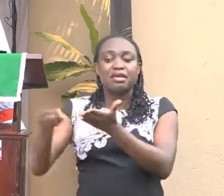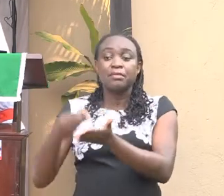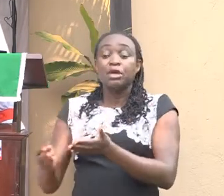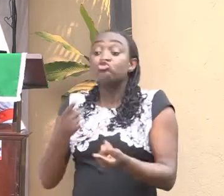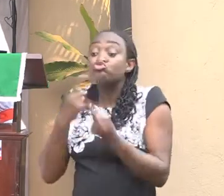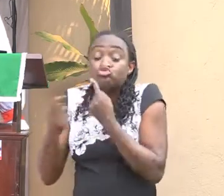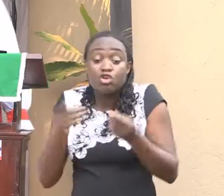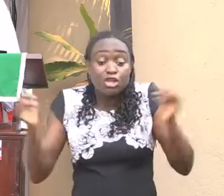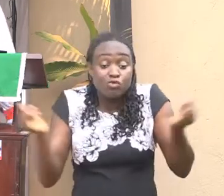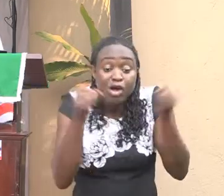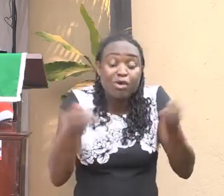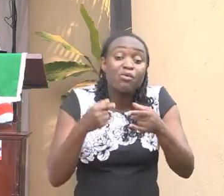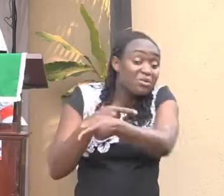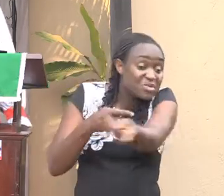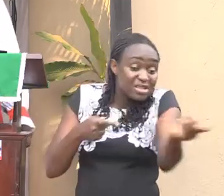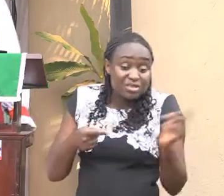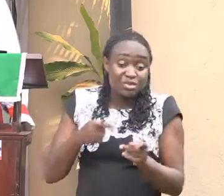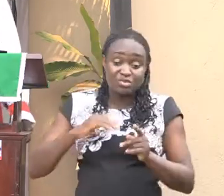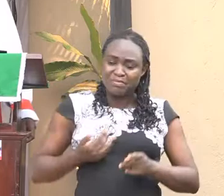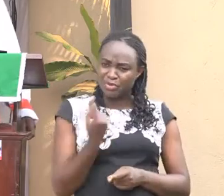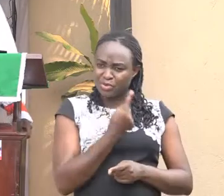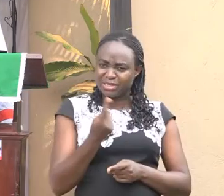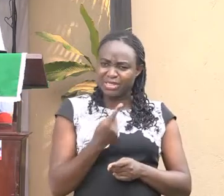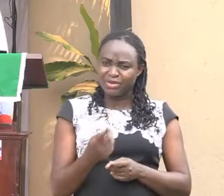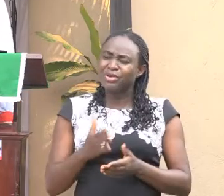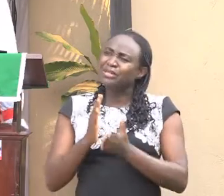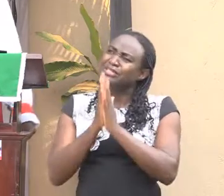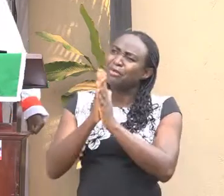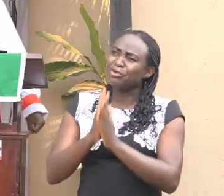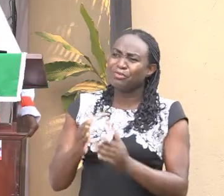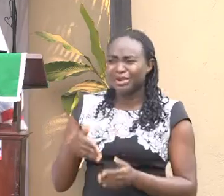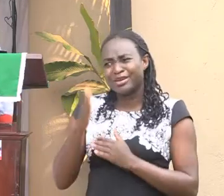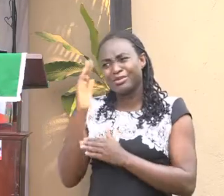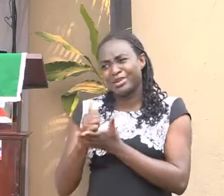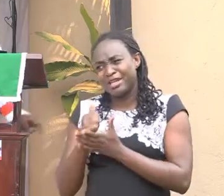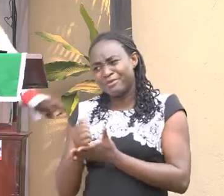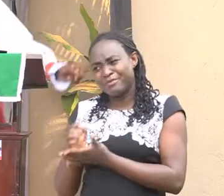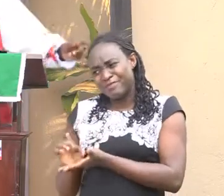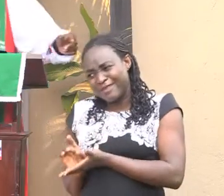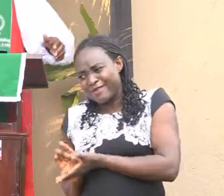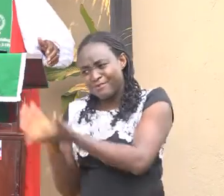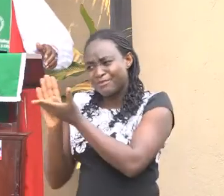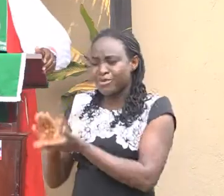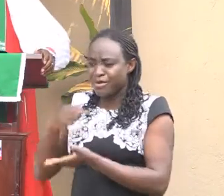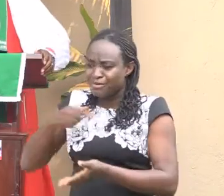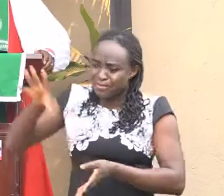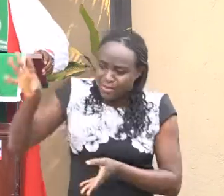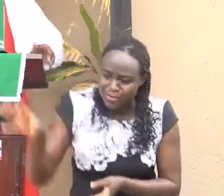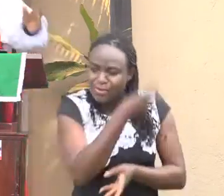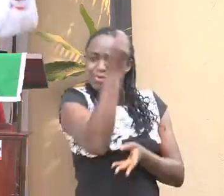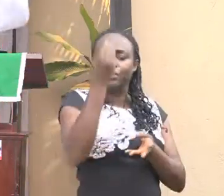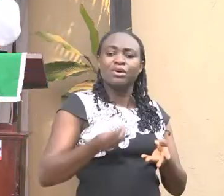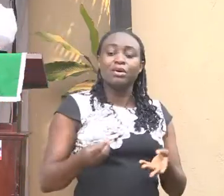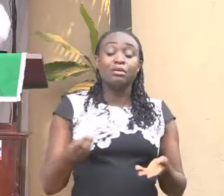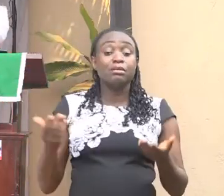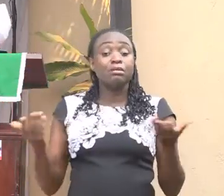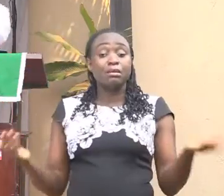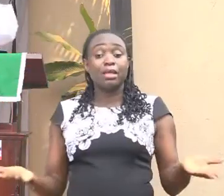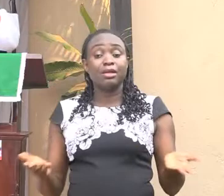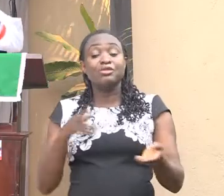bawala abatanafuna n'agamba mukama singa onnyambye n'amukyawa mu linnya lya Yesu nze nemwetwalira muleke